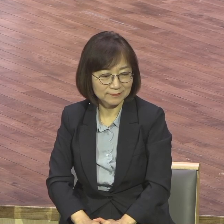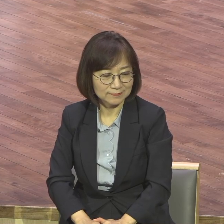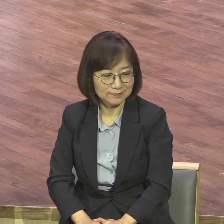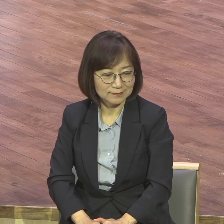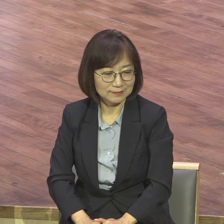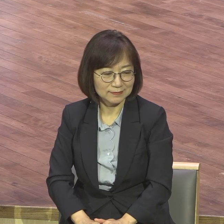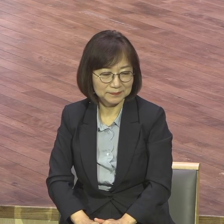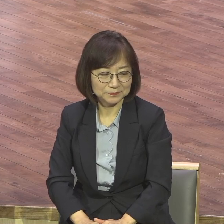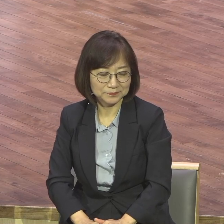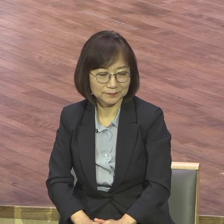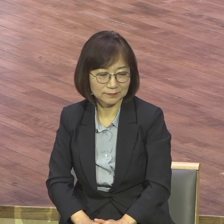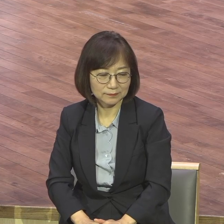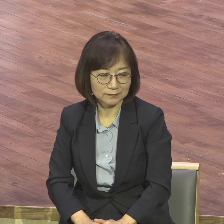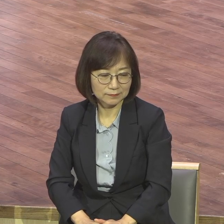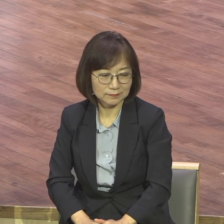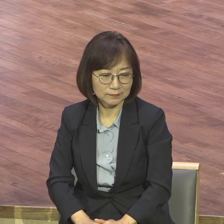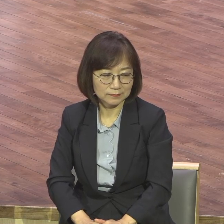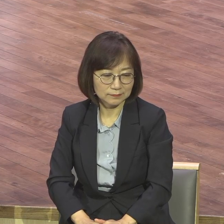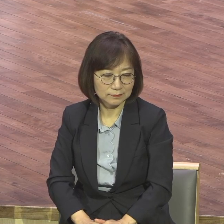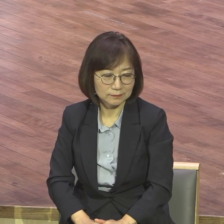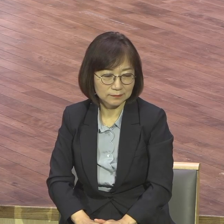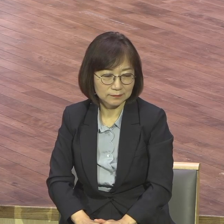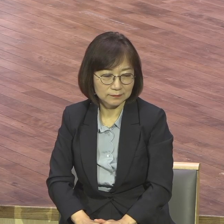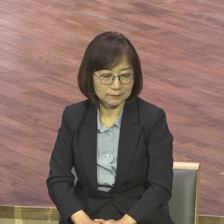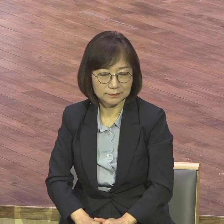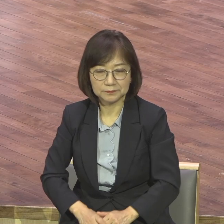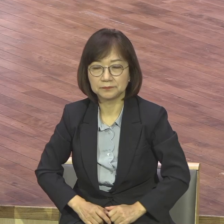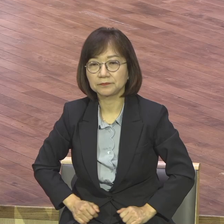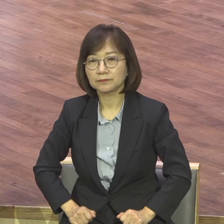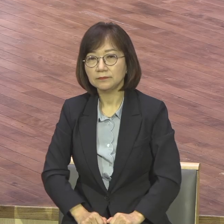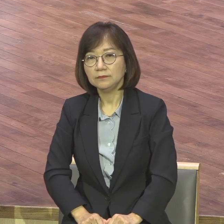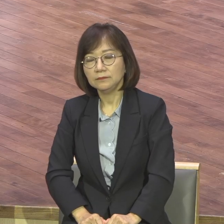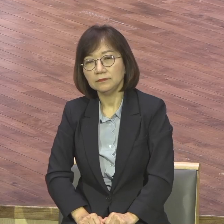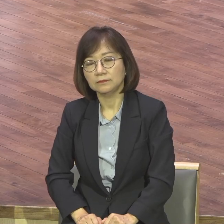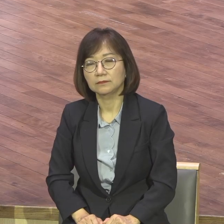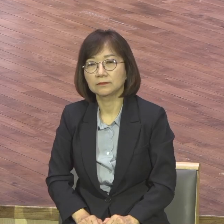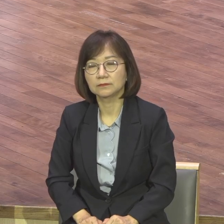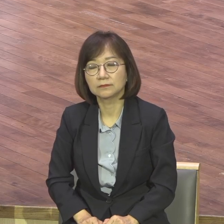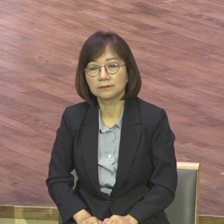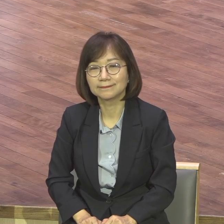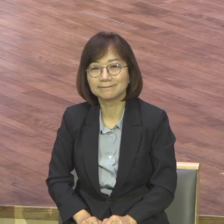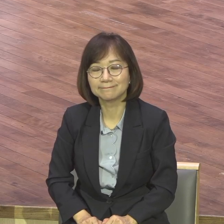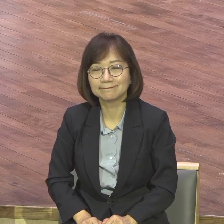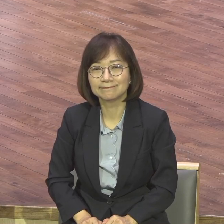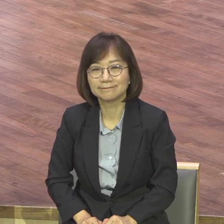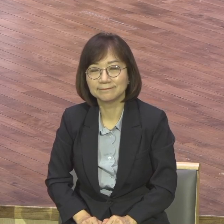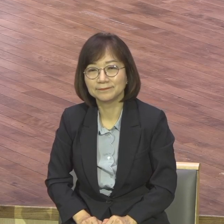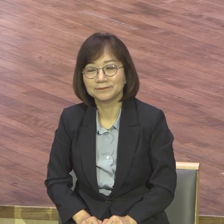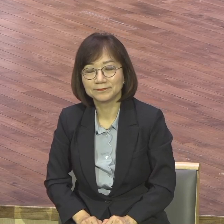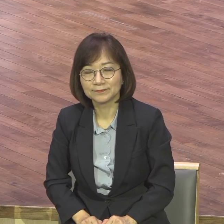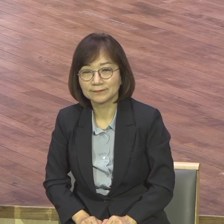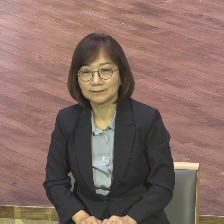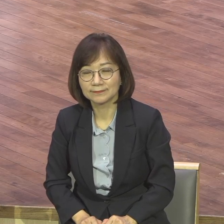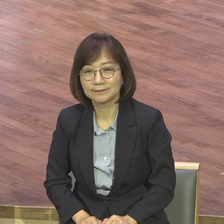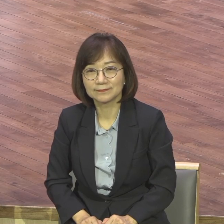어떤 변명도 통하지 않습니다. 내가 누구든지 간에, 내가 누구에게든지